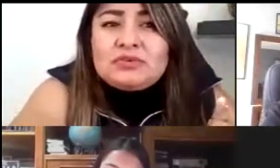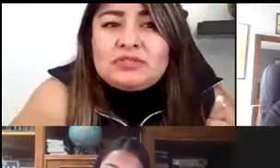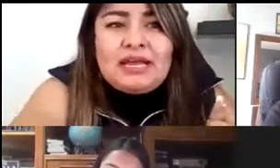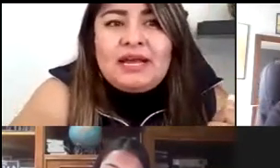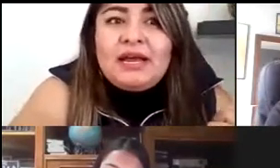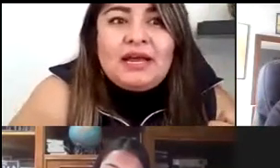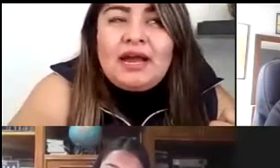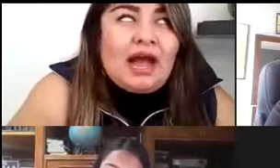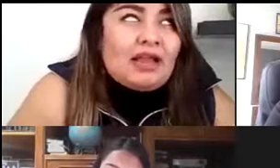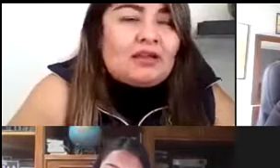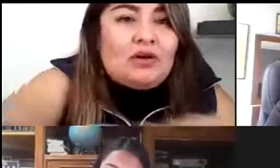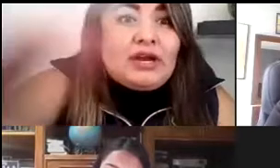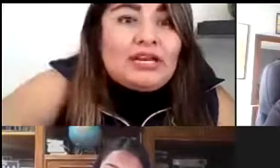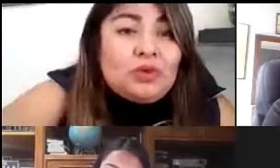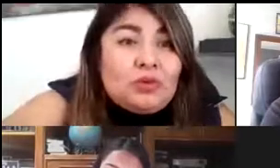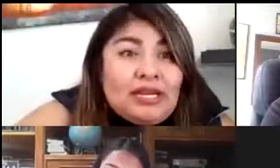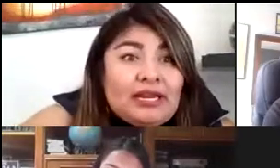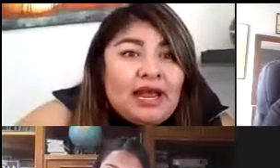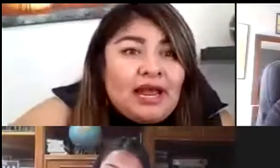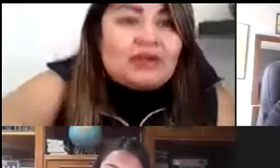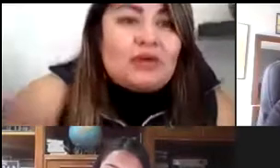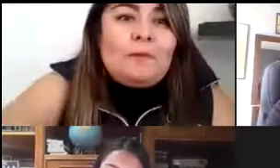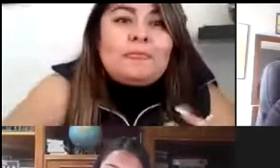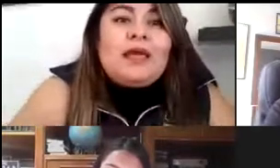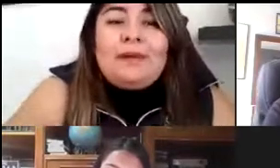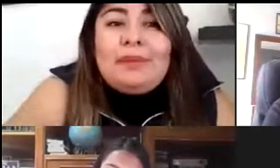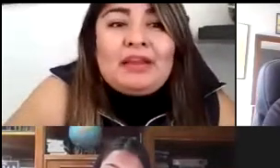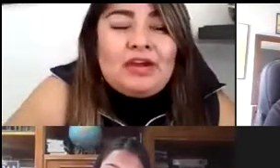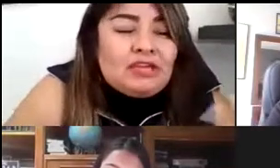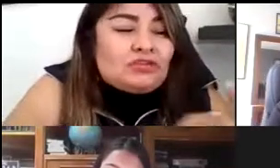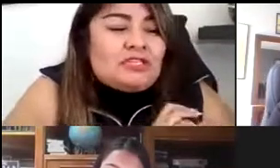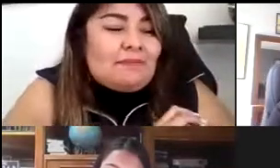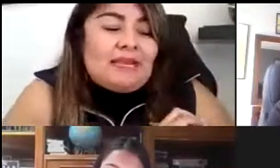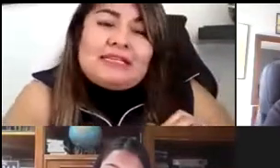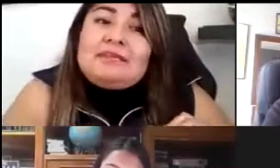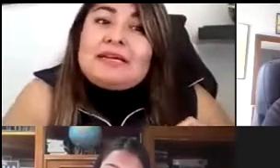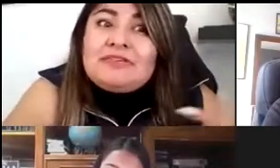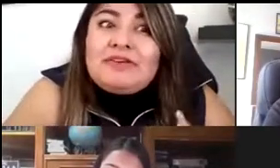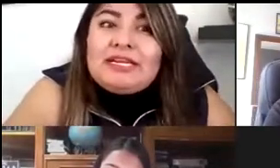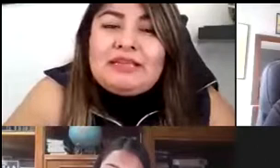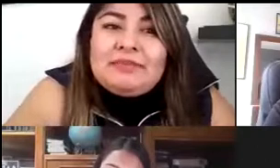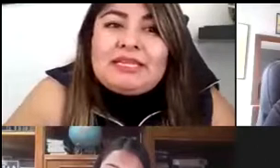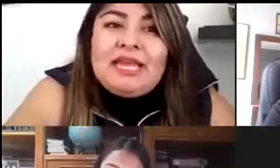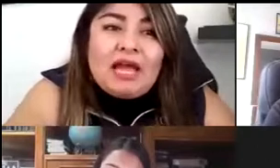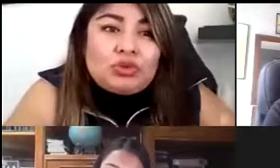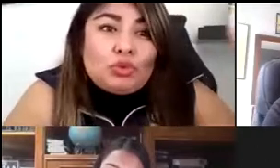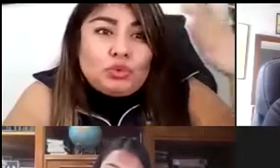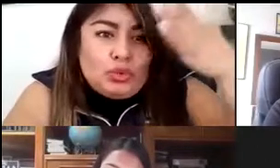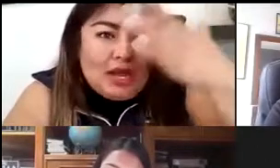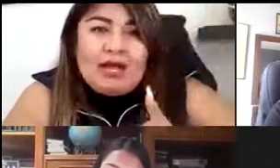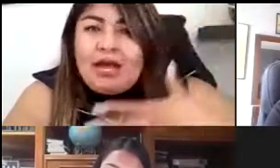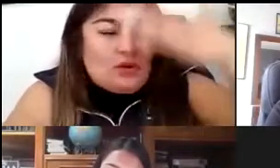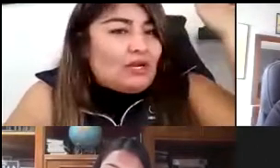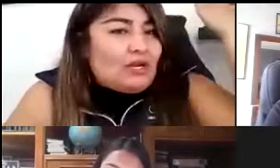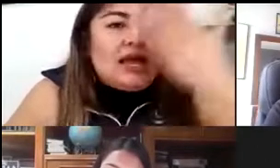te gusta algo, eres muy buena en algo, pero ellos siempre la hacen más referentemente